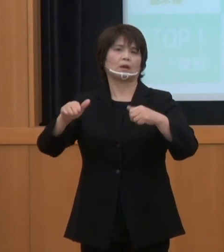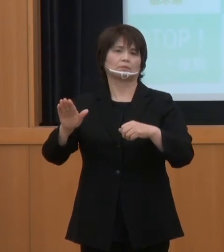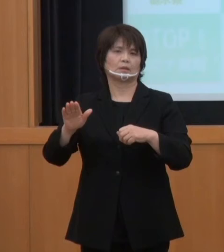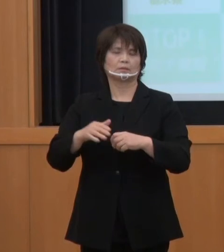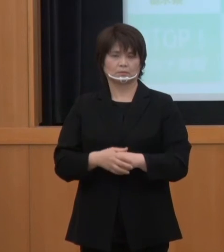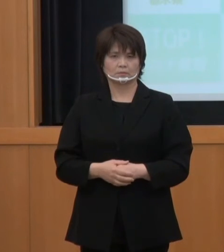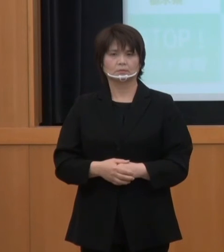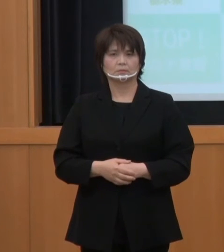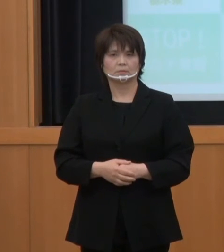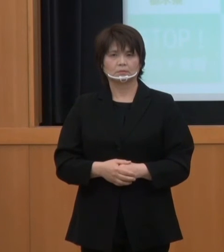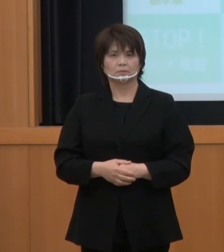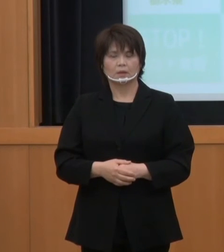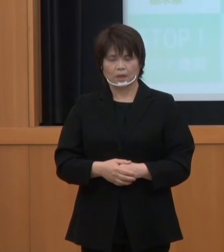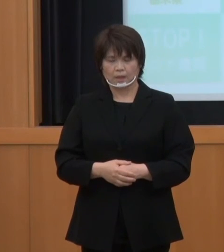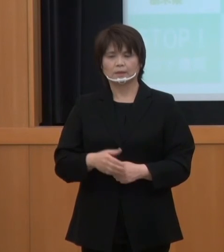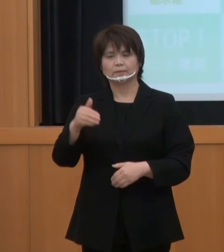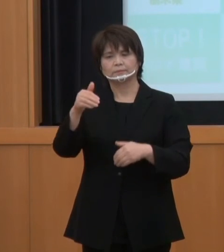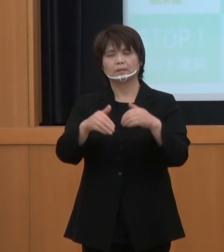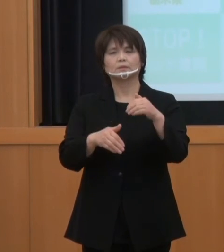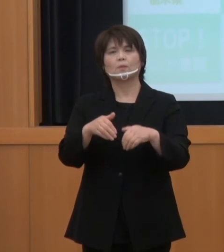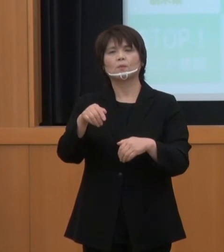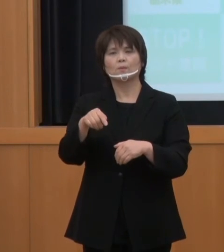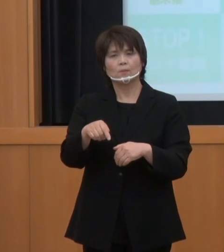有権者は